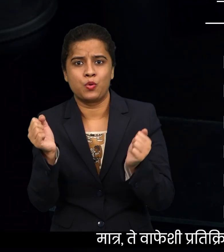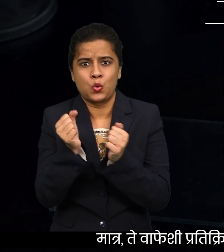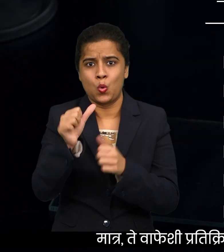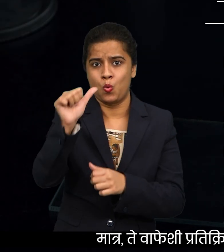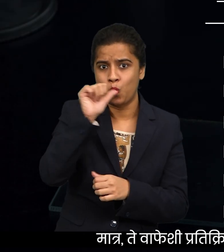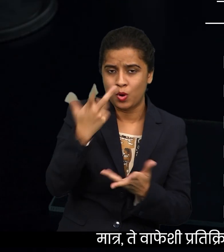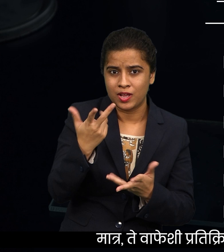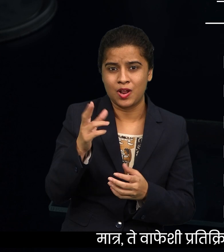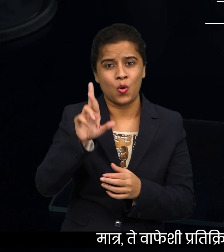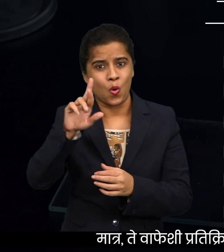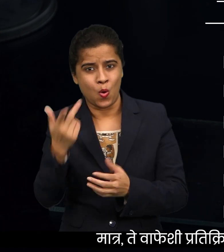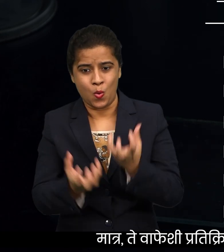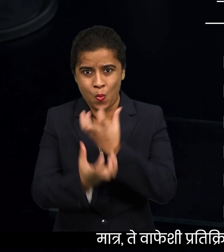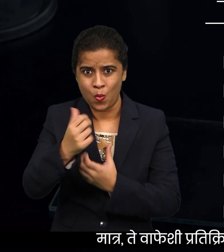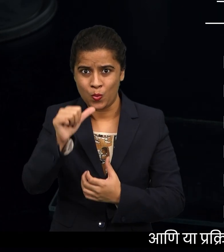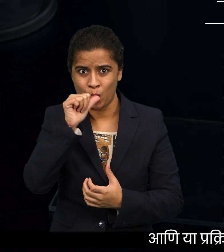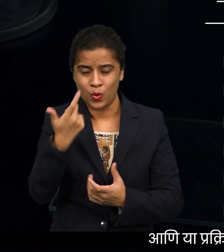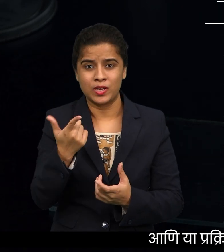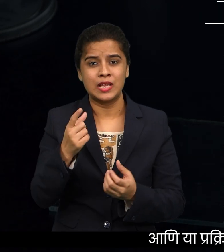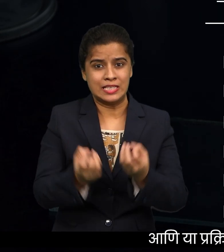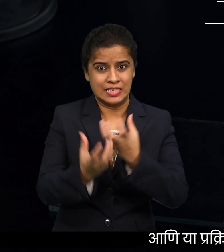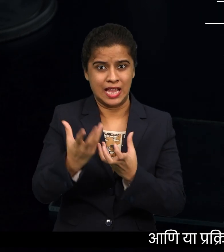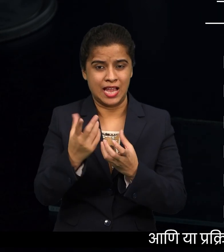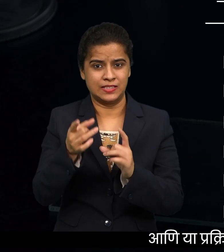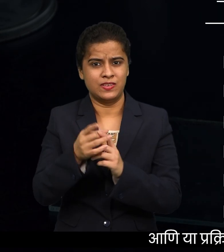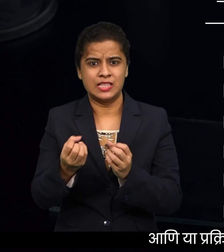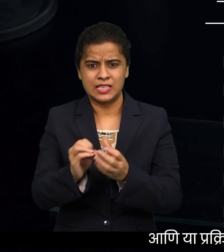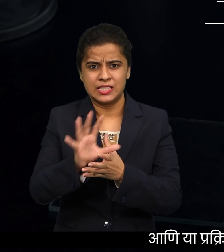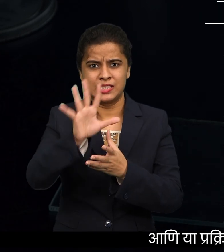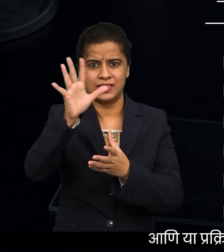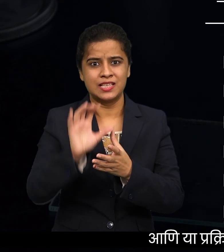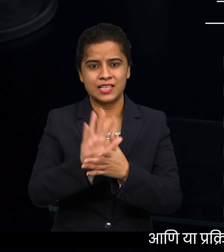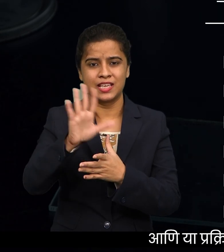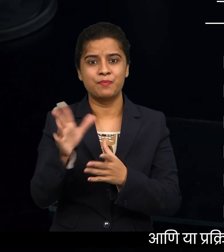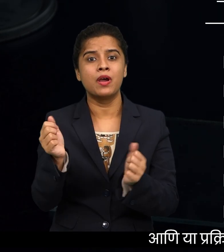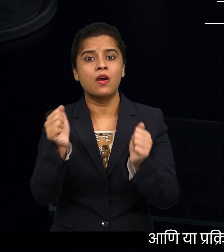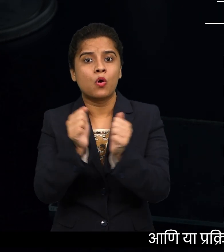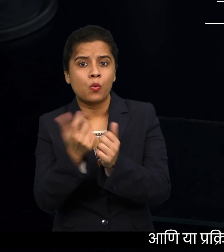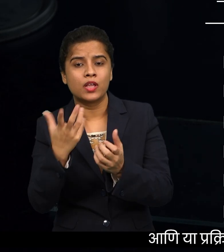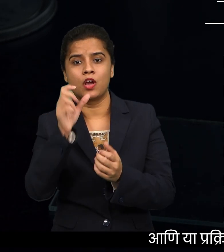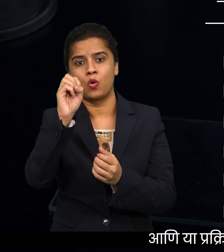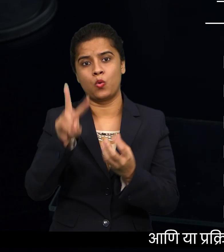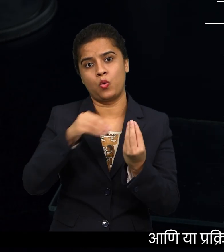करून त्यांचे ऑक्साईड तयार करतात आणि या प्रक्रियेत हायड्रोजन वायू बाहेर पडतो.